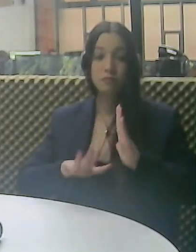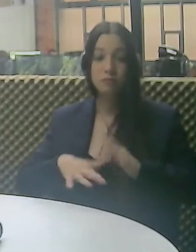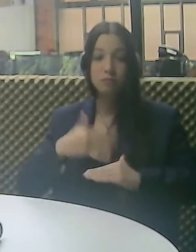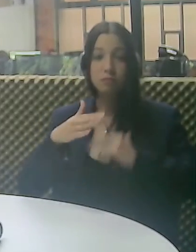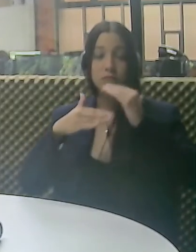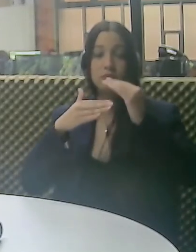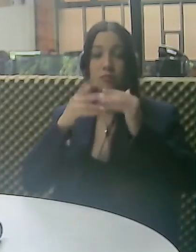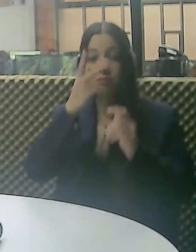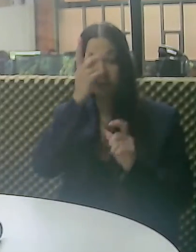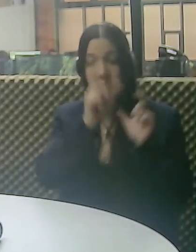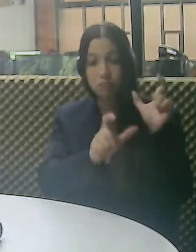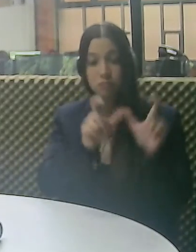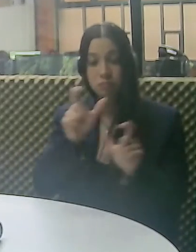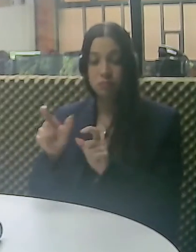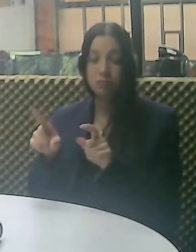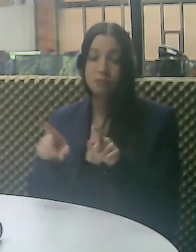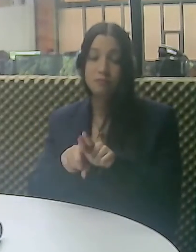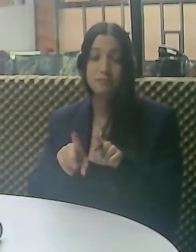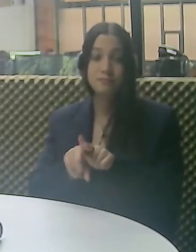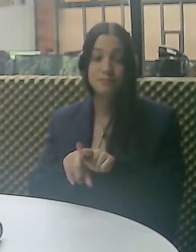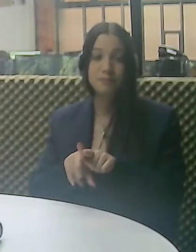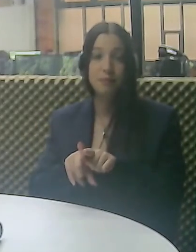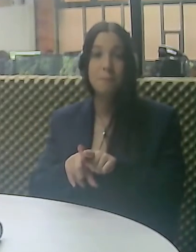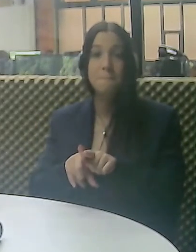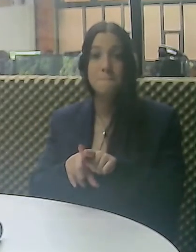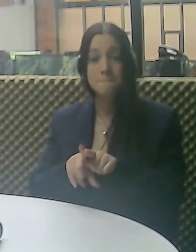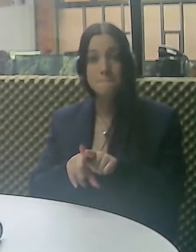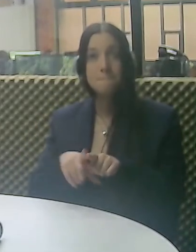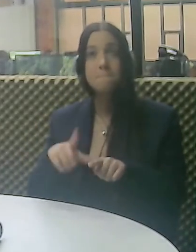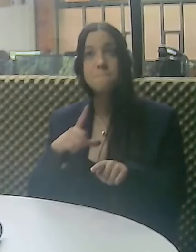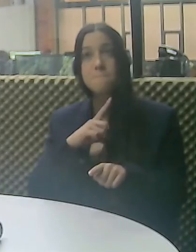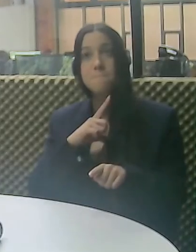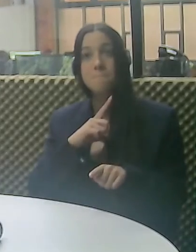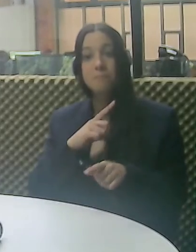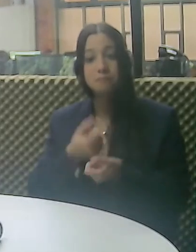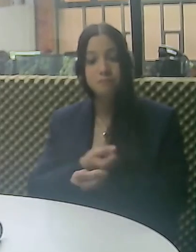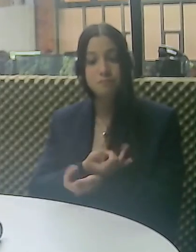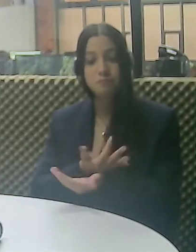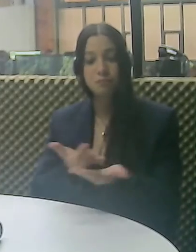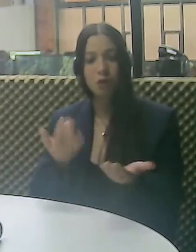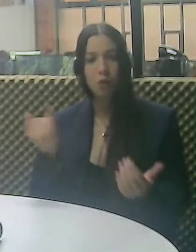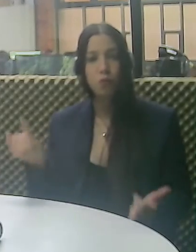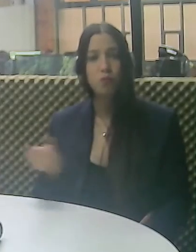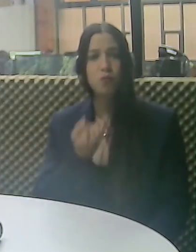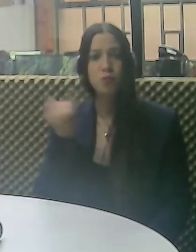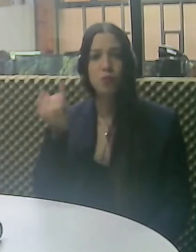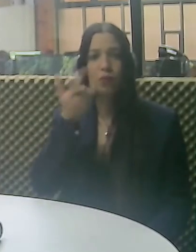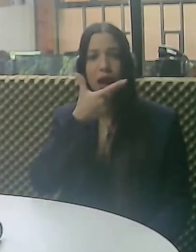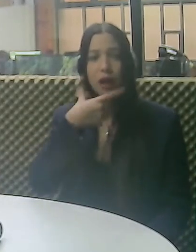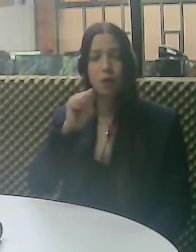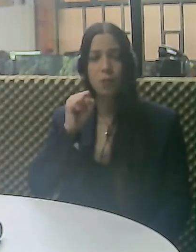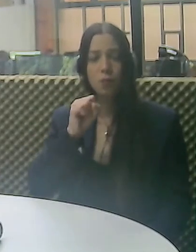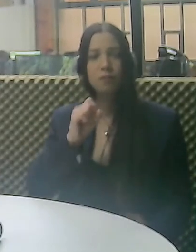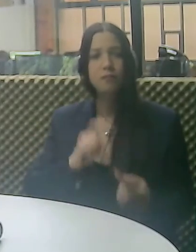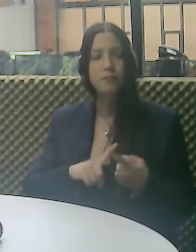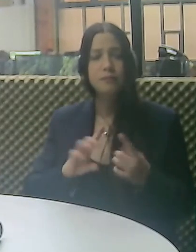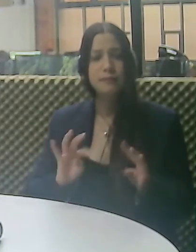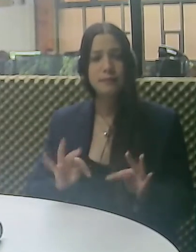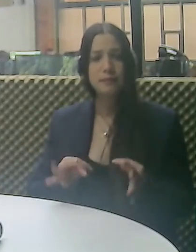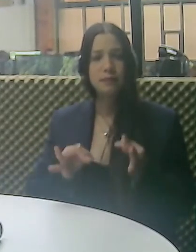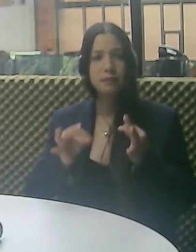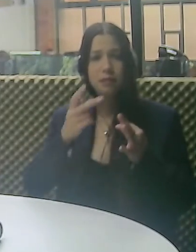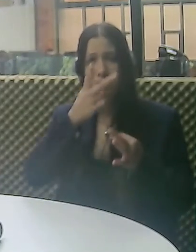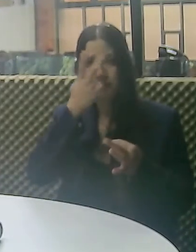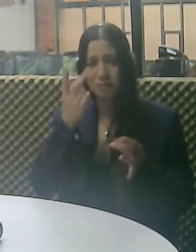desenvolver como pessoa e também de trazer para as pessoas a importância dessa língua. Porque com a tecnologia, as pessoas